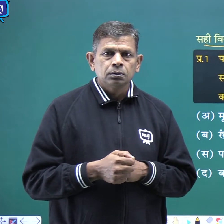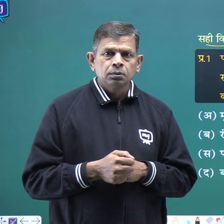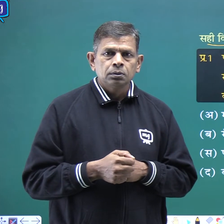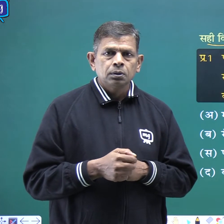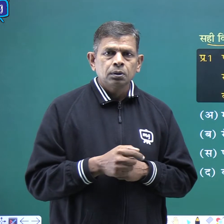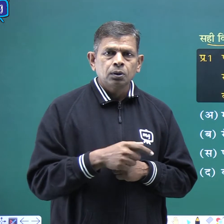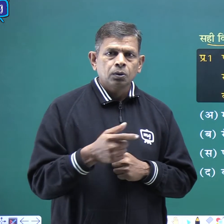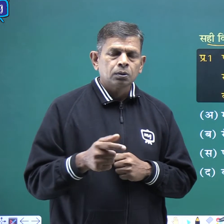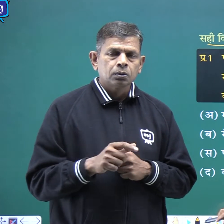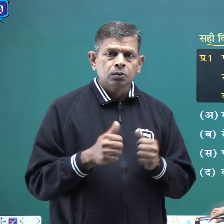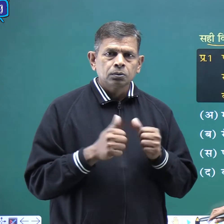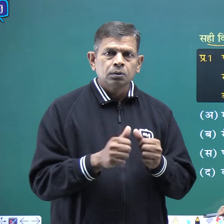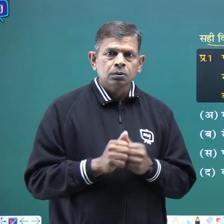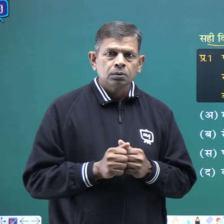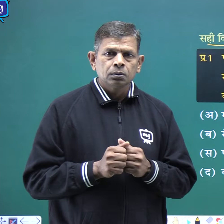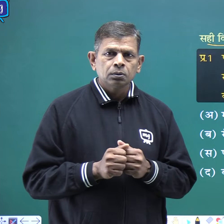और उत्तर